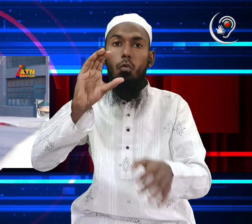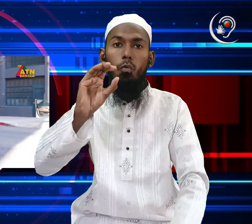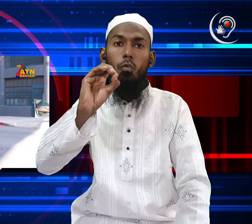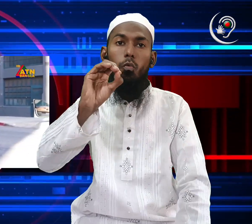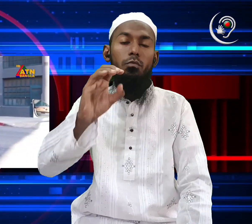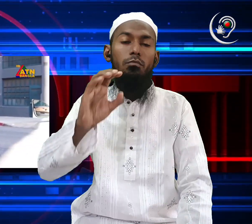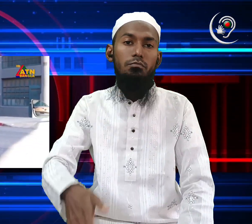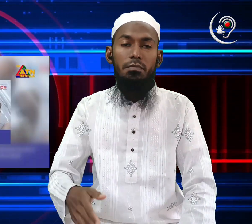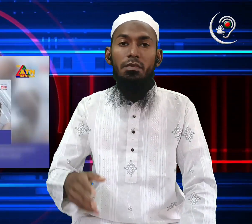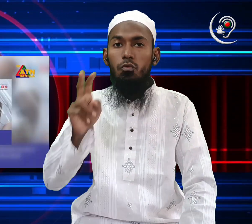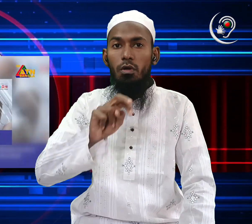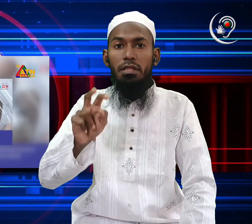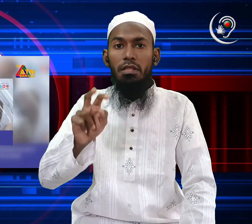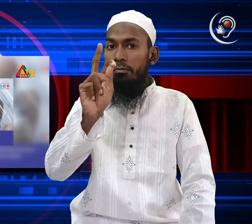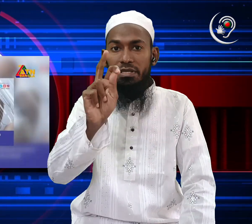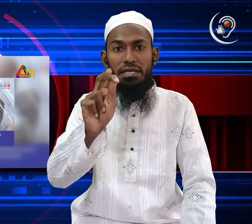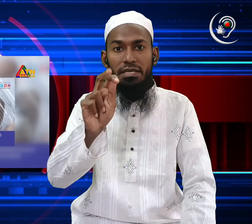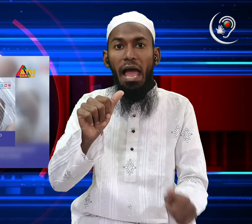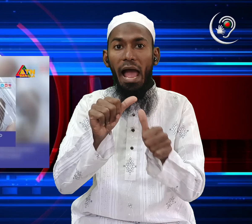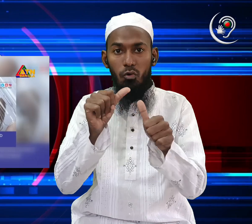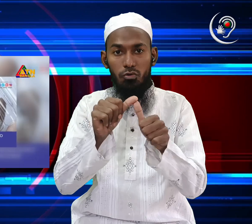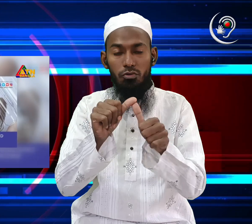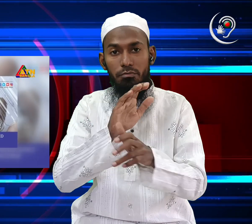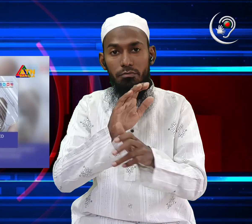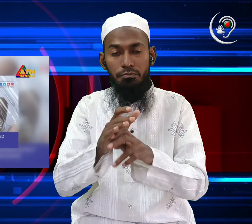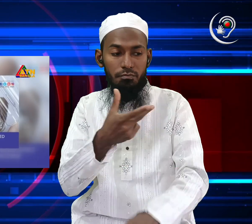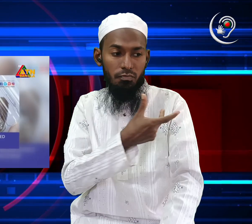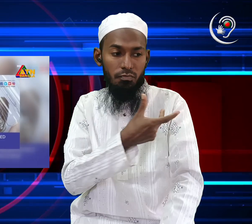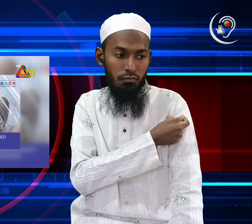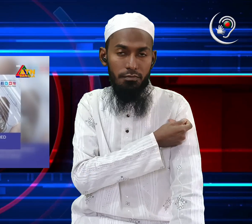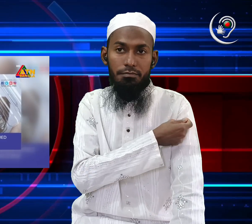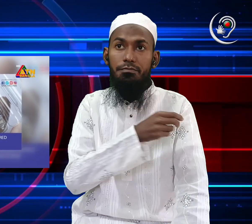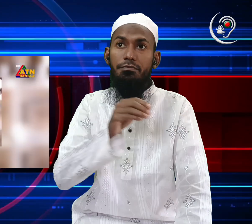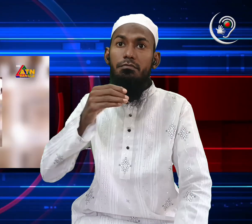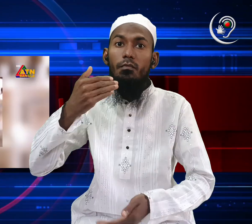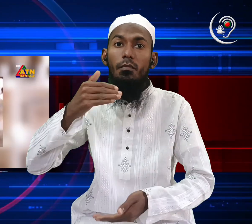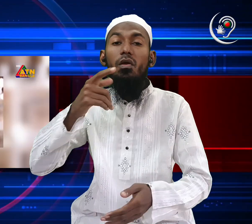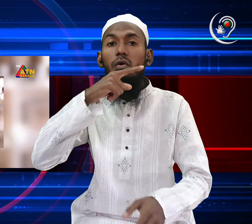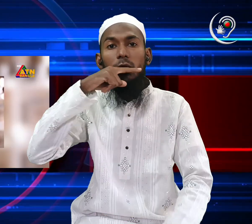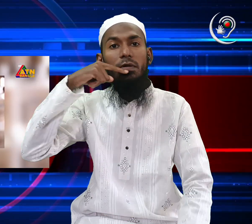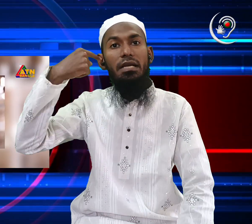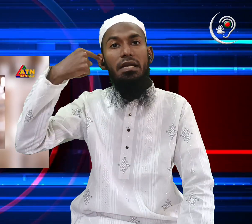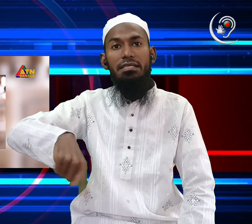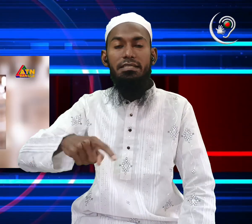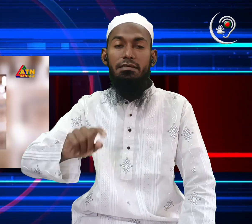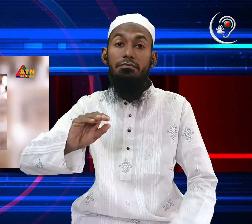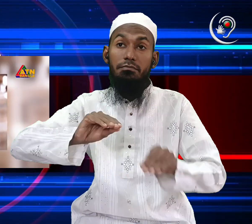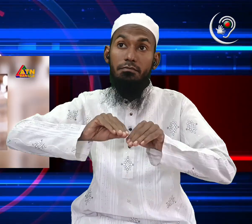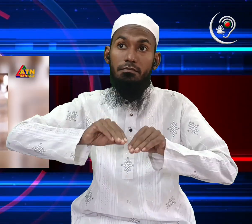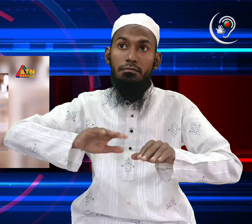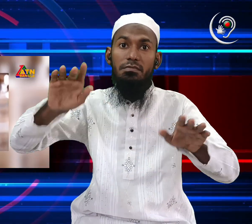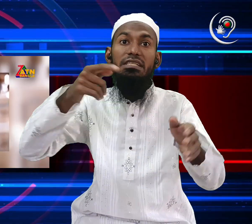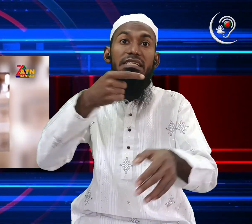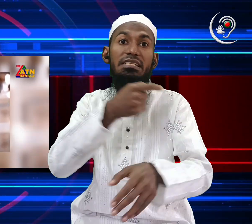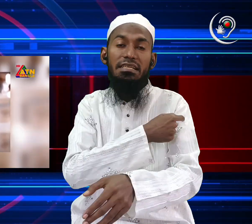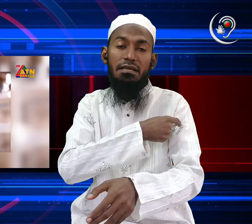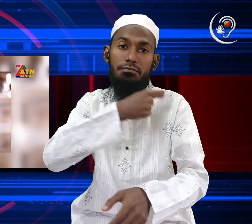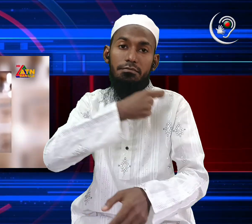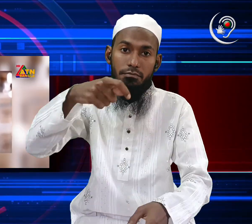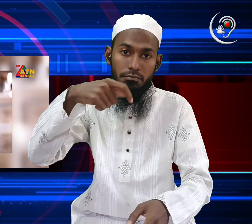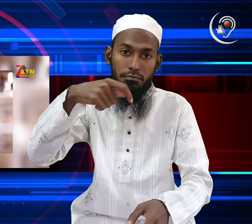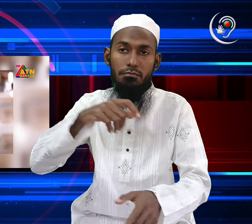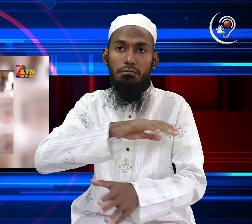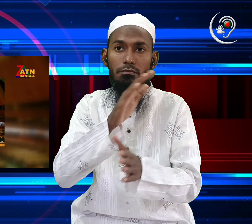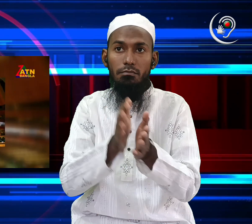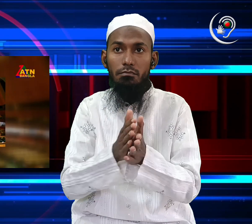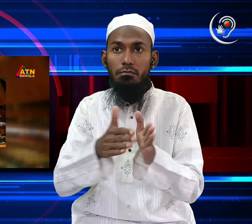২০২০ সালের আগস্টে প্রথম করোনা টিকা স্পুটনিক ৫ বাজারে আনে রাশিয়া। তবে জরুরি অবস্থায় এই টিকার ব্যবহার বিষয়ক